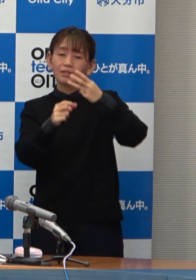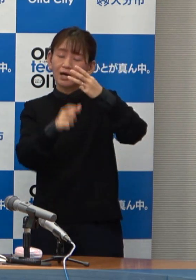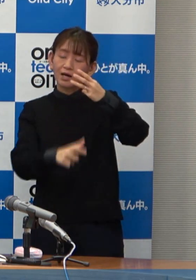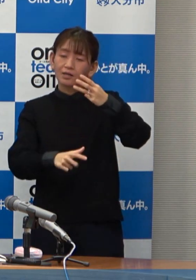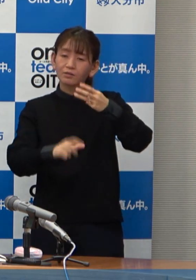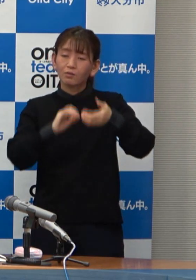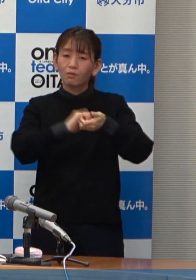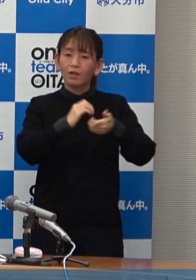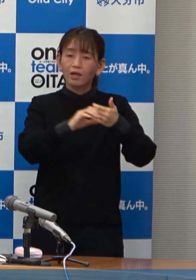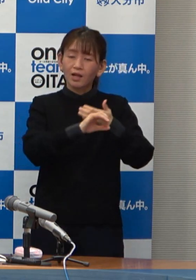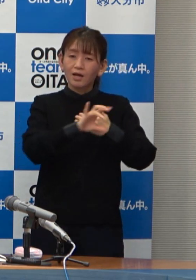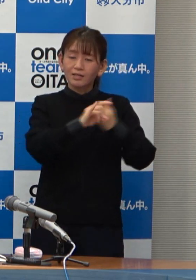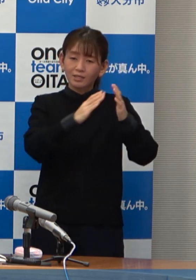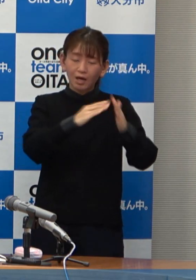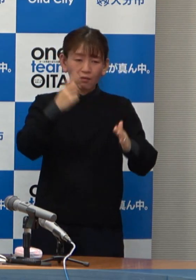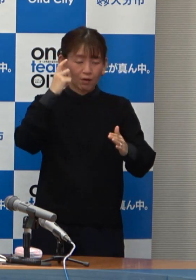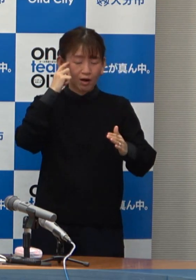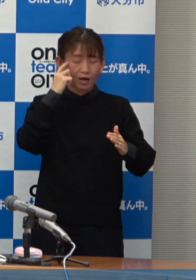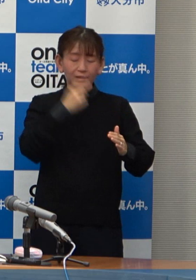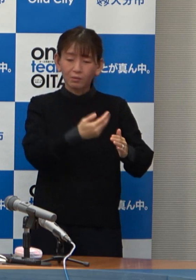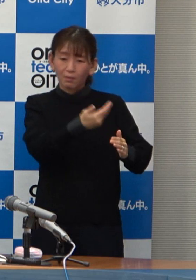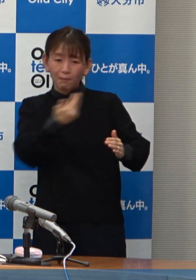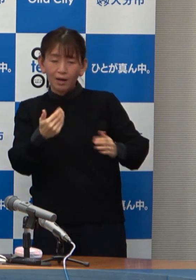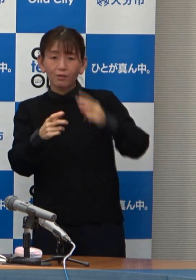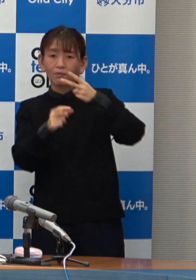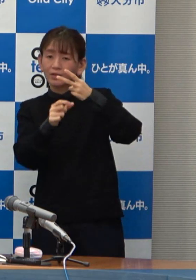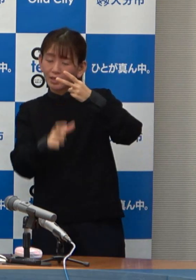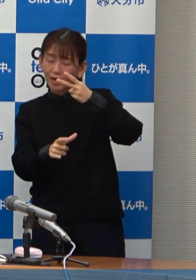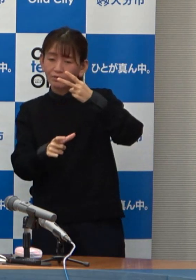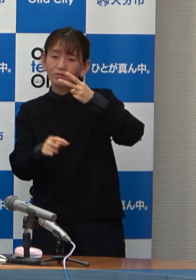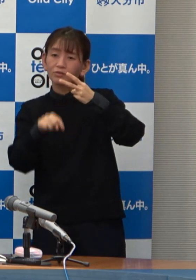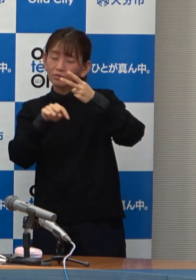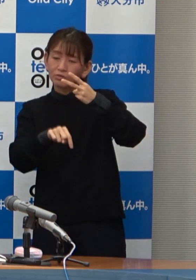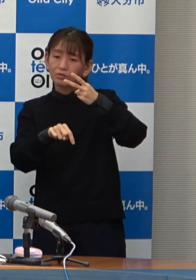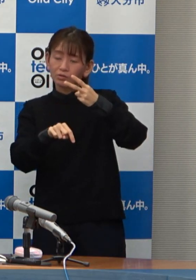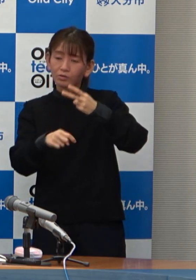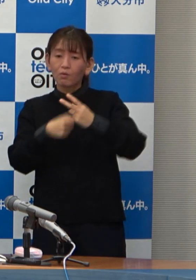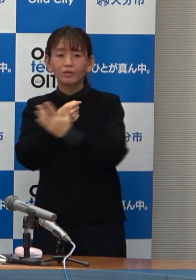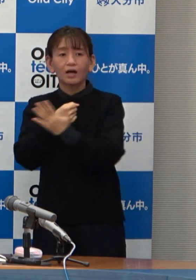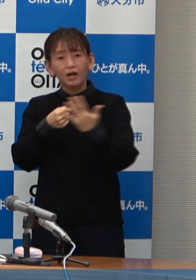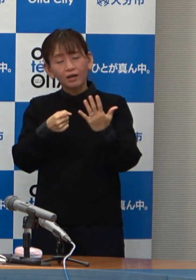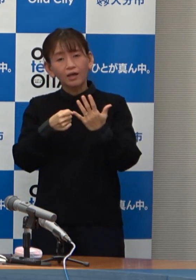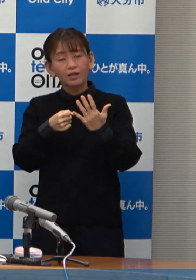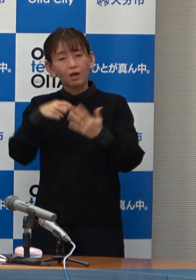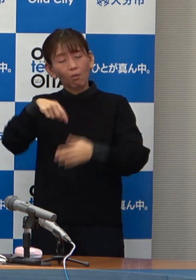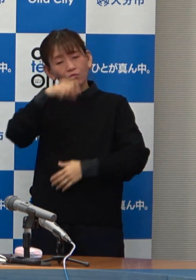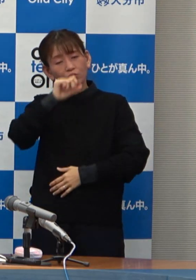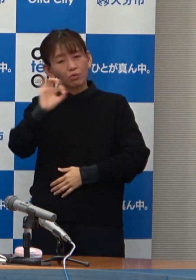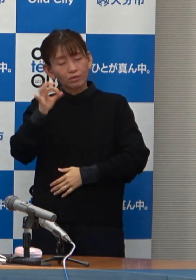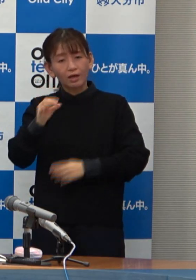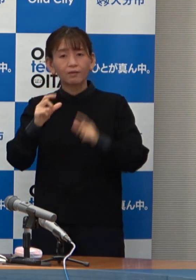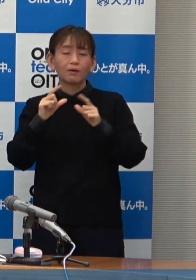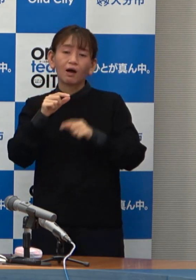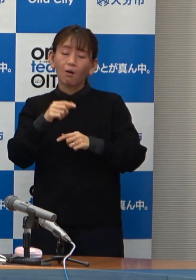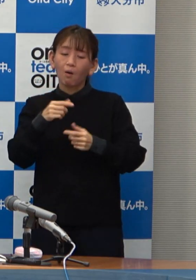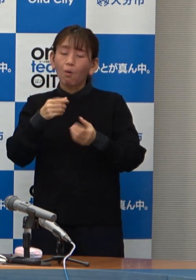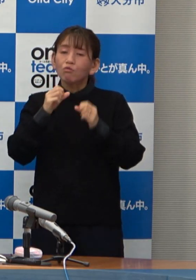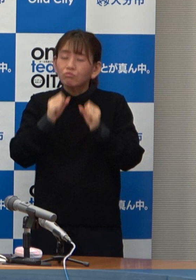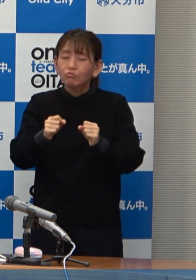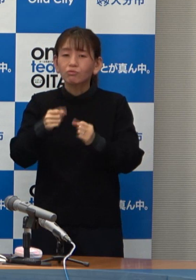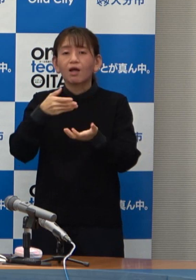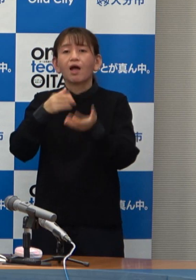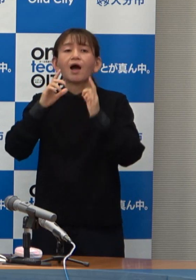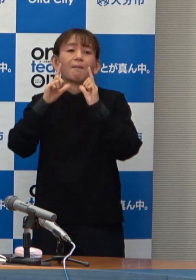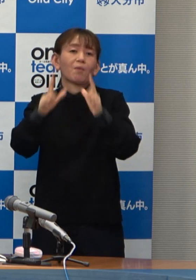2月の記者会見ではこういう予算を提出しますということは言わなきゃいけないですからねそこでは